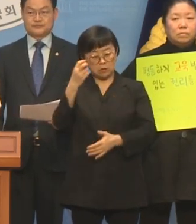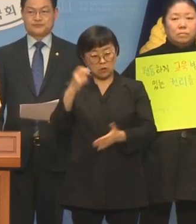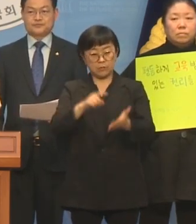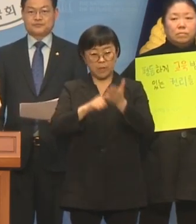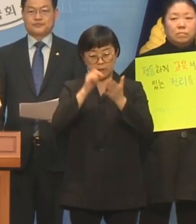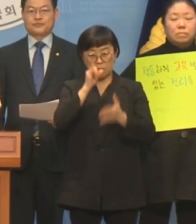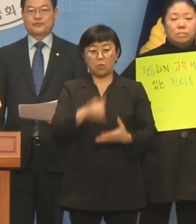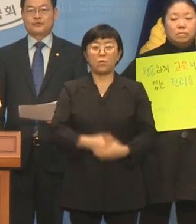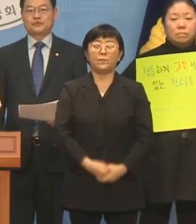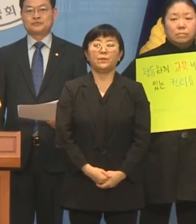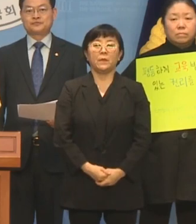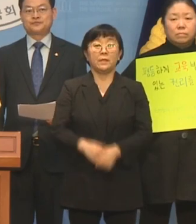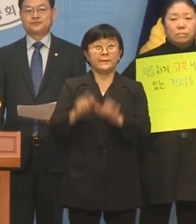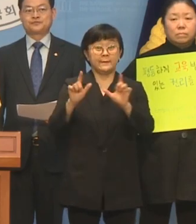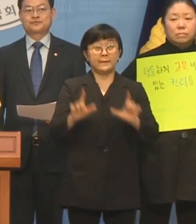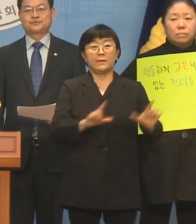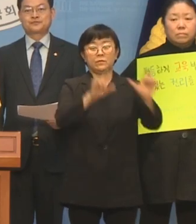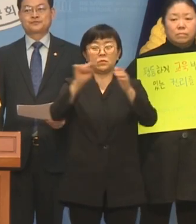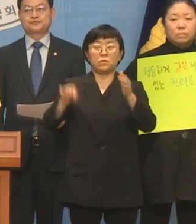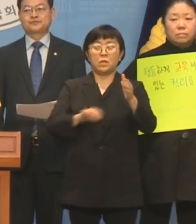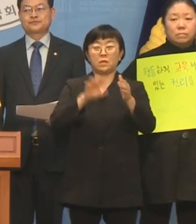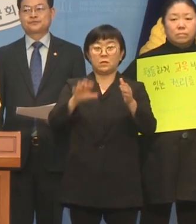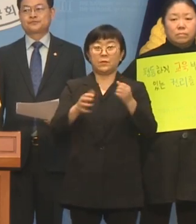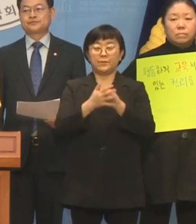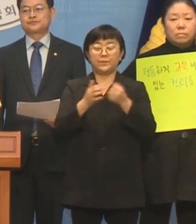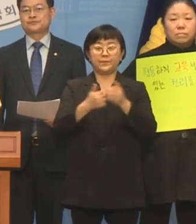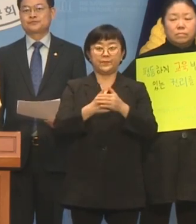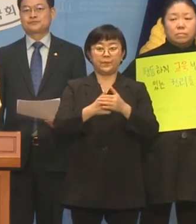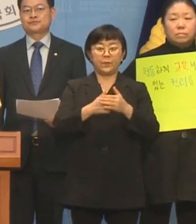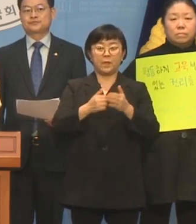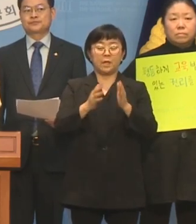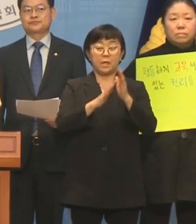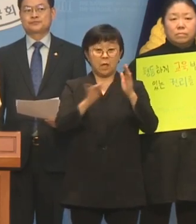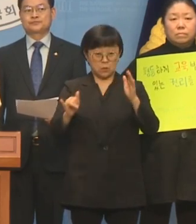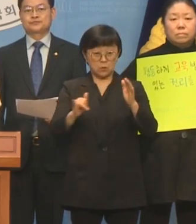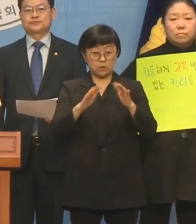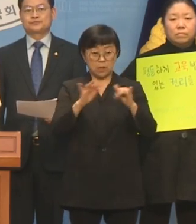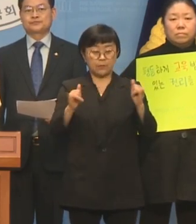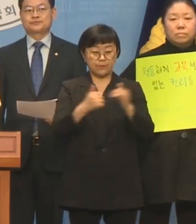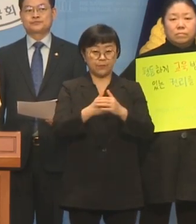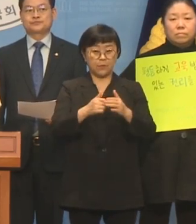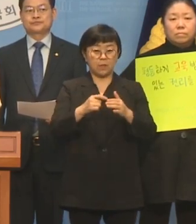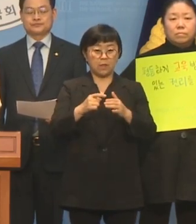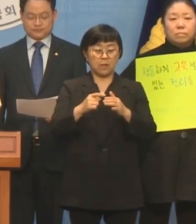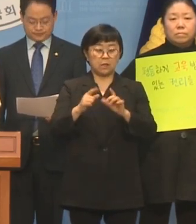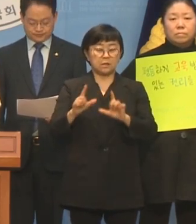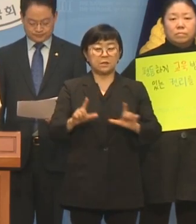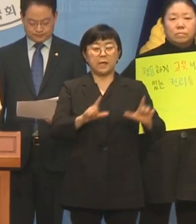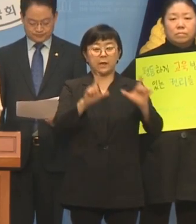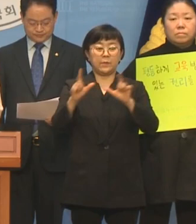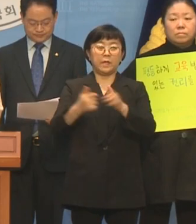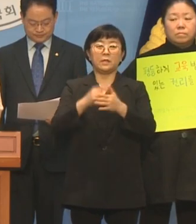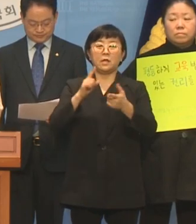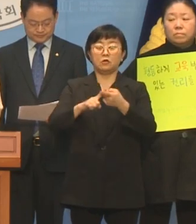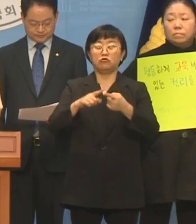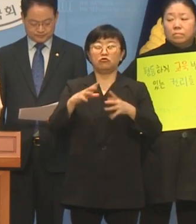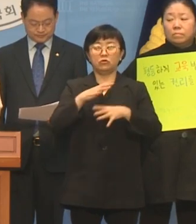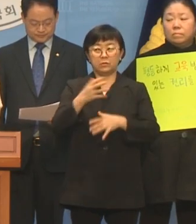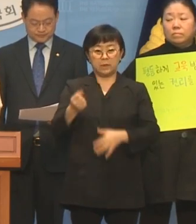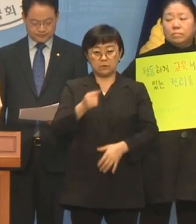뿐만 아니라 삶 속에서도 당사자와 가족 구성원들은 일상에 대한 두려움을 안고 살아가고